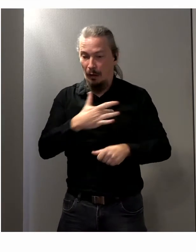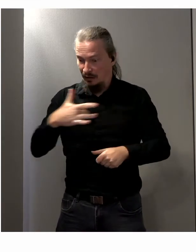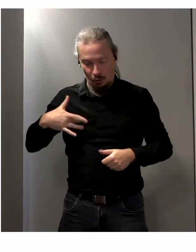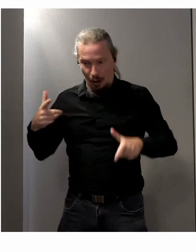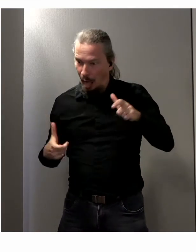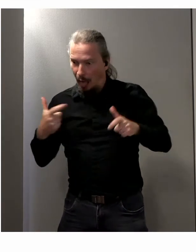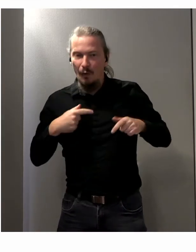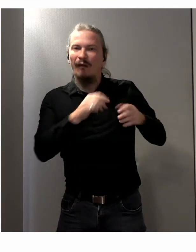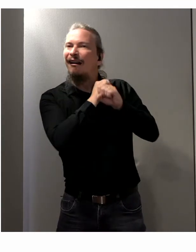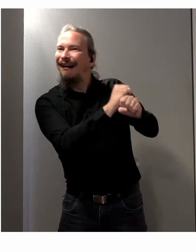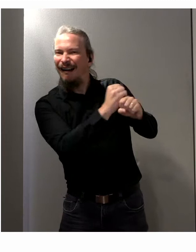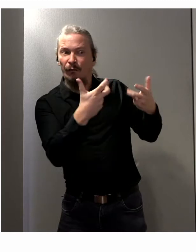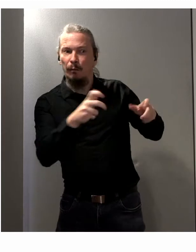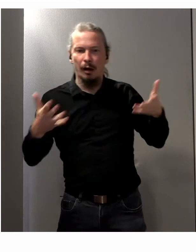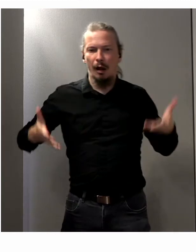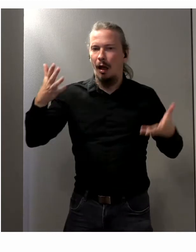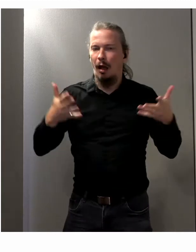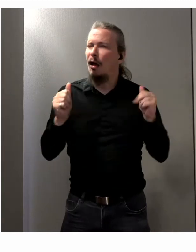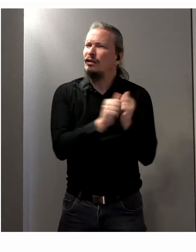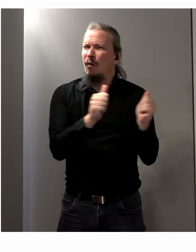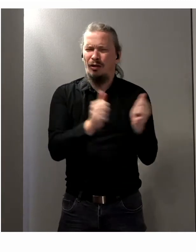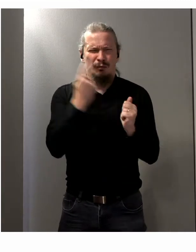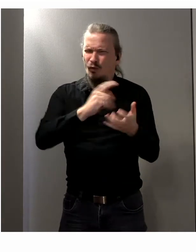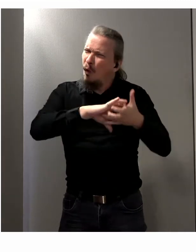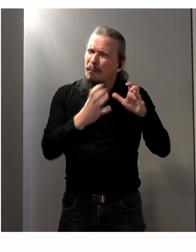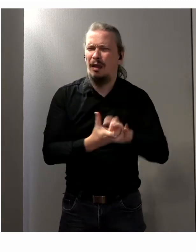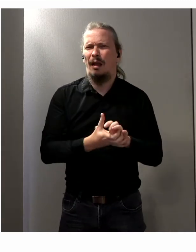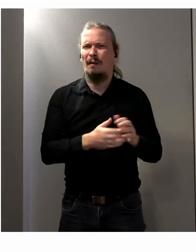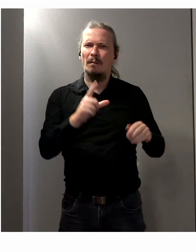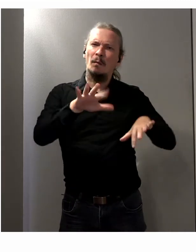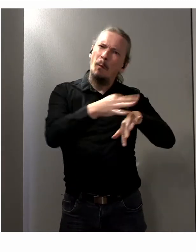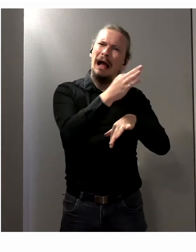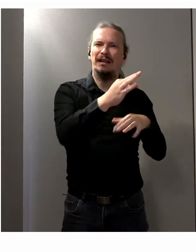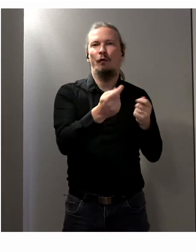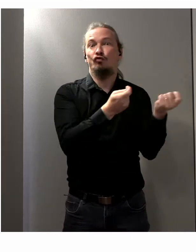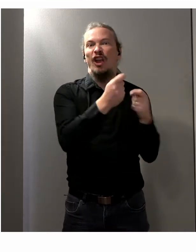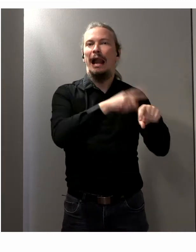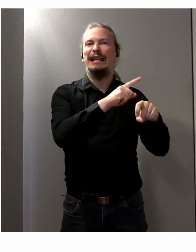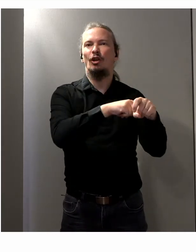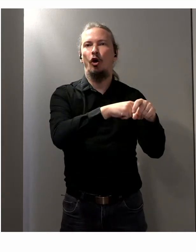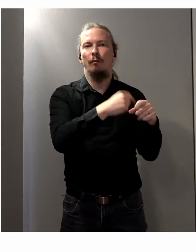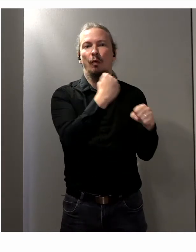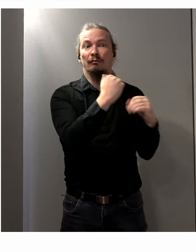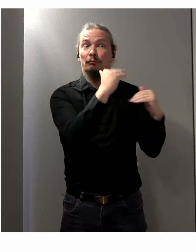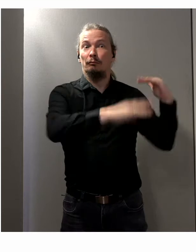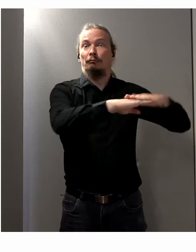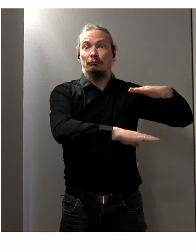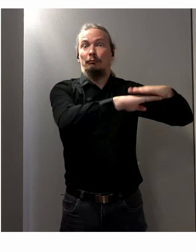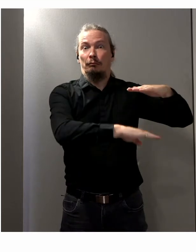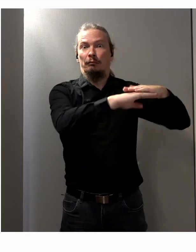santé. Depuis que nous sommes ensemble, ça a toujours été compliqué. Mon mari doit gérer ses heures pour ne pas avoir un salaire trop élevé, pour ne pas me pénaliser.